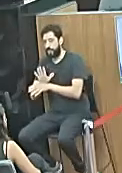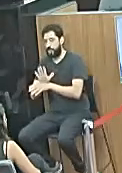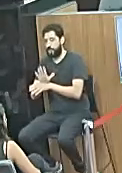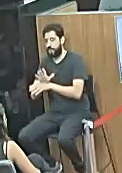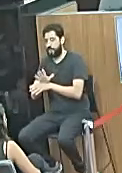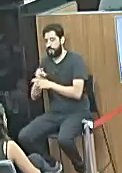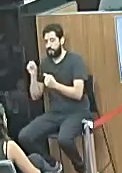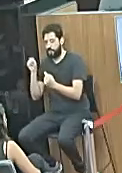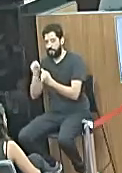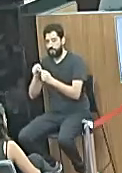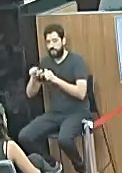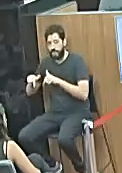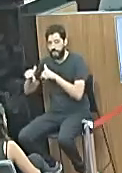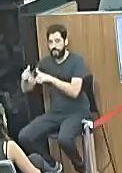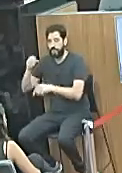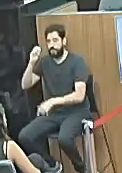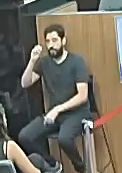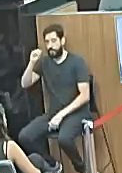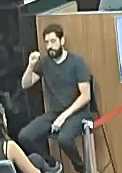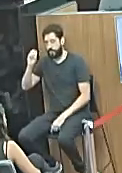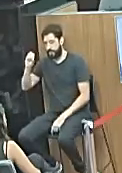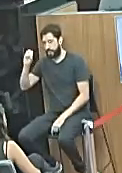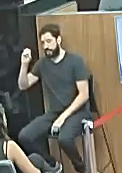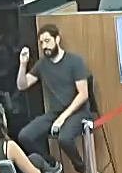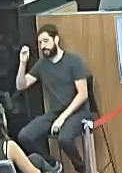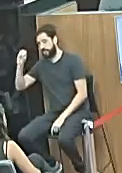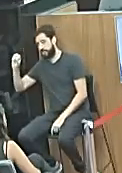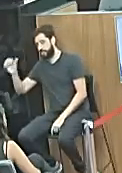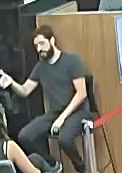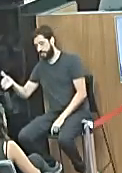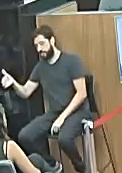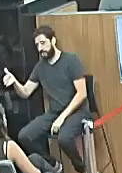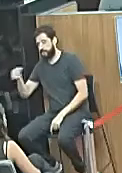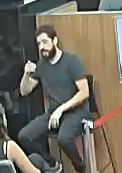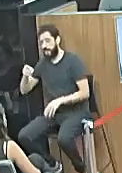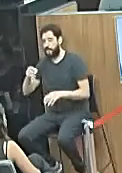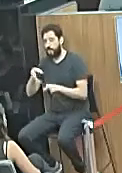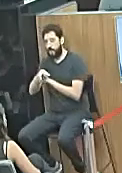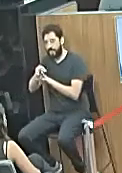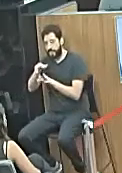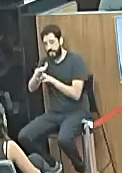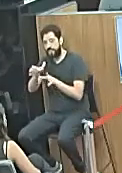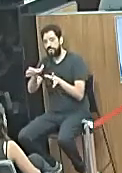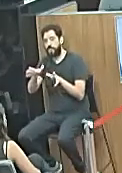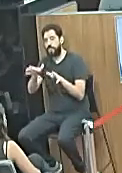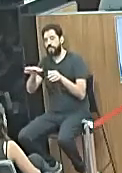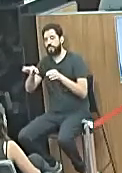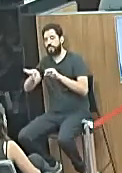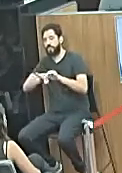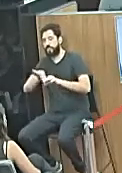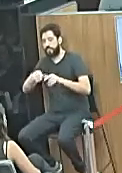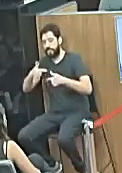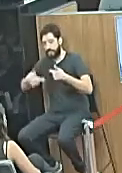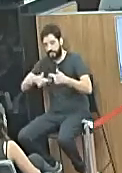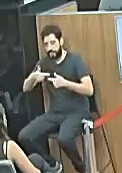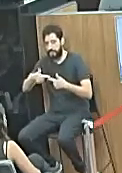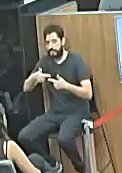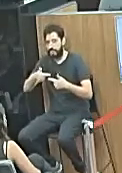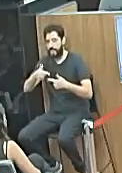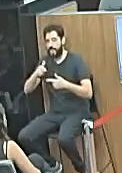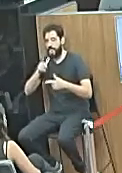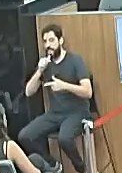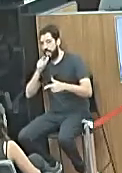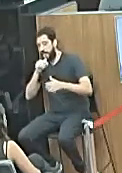8006 universalização dos serviços de saneamento na área da copa norte do